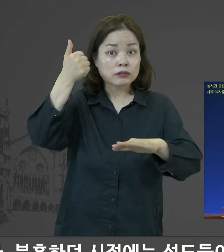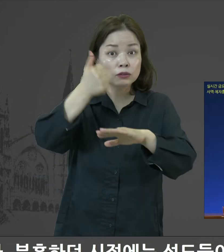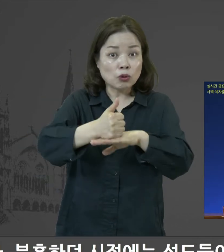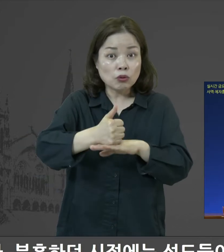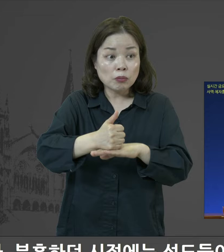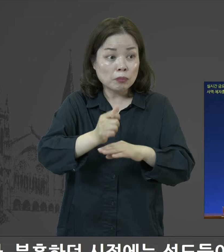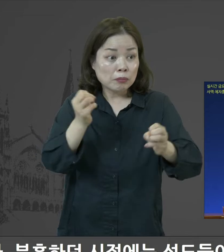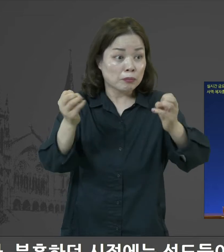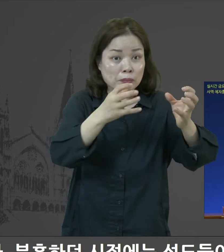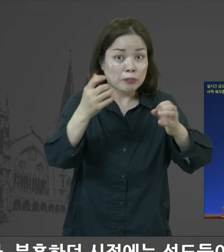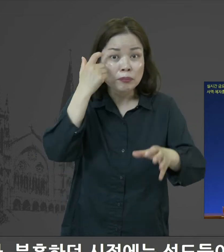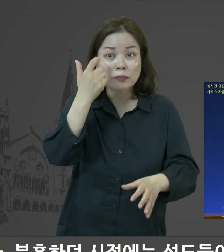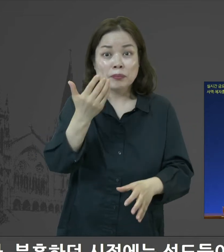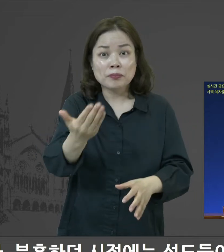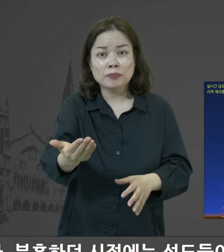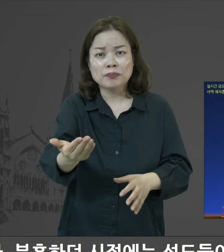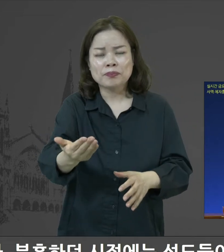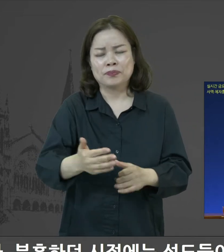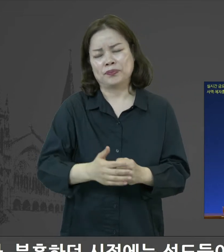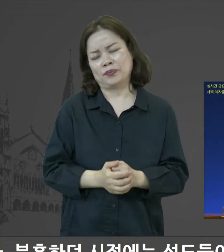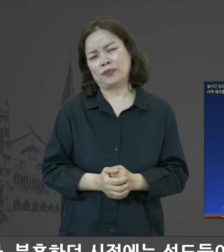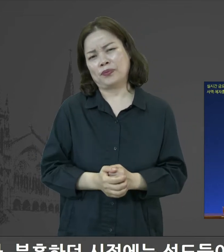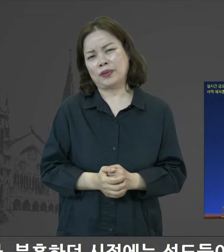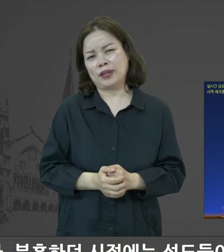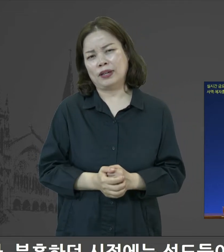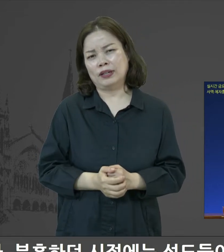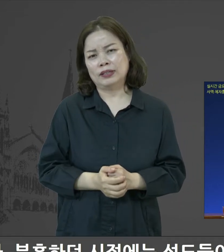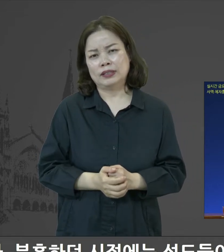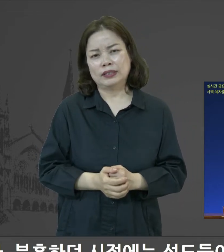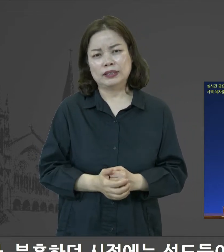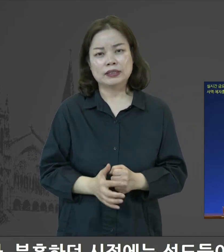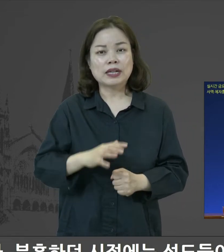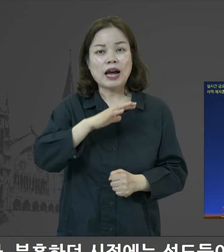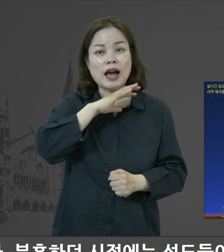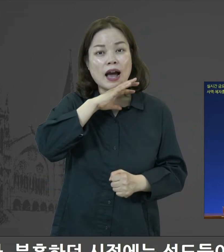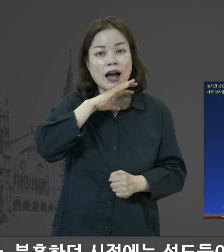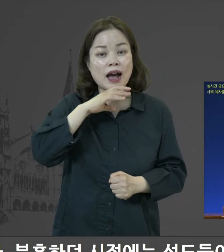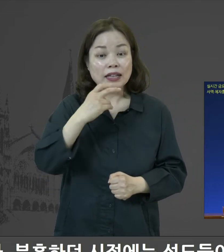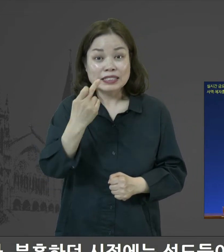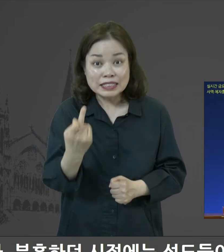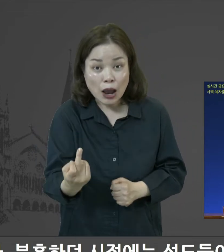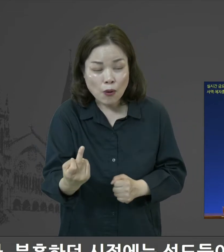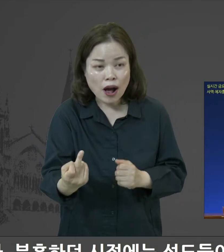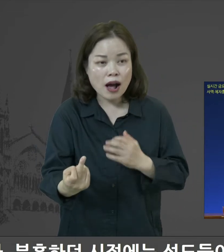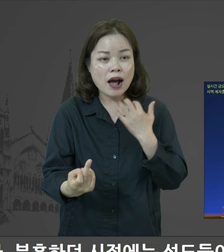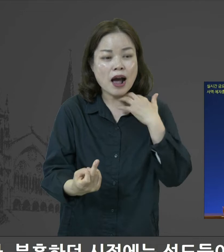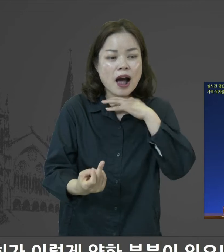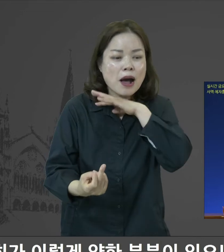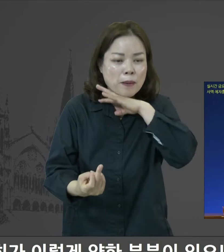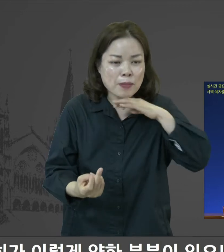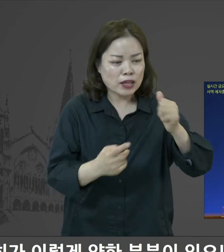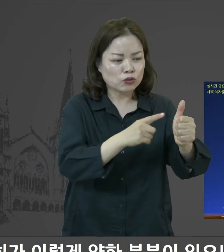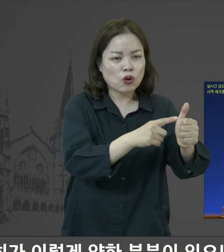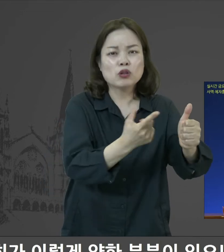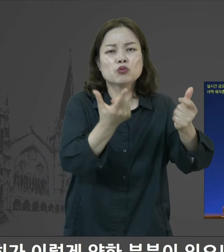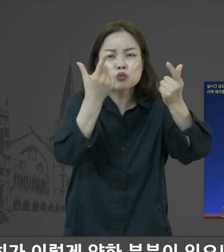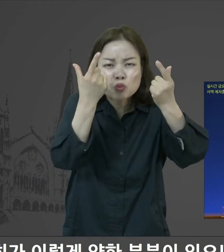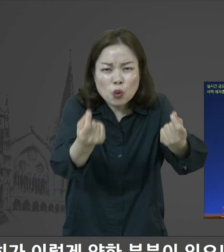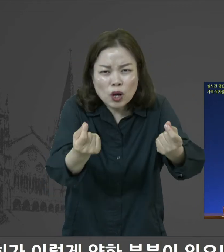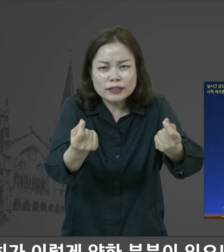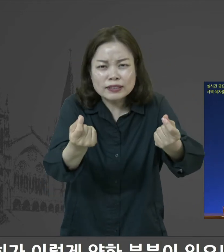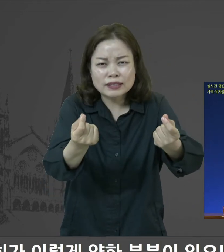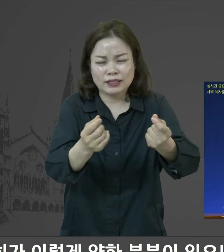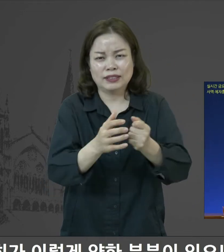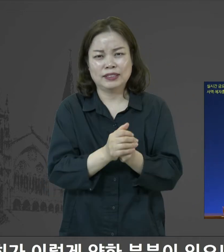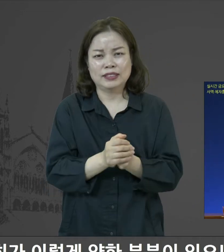않았었습니까? 이것이 안드레와 베드로가 그 마음속에 늘 품고 있었던 생각이었죠. 우리가 더